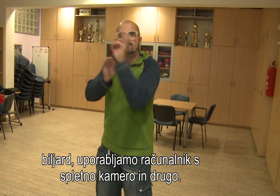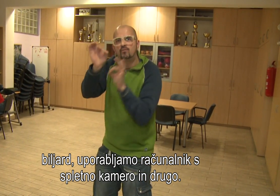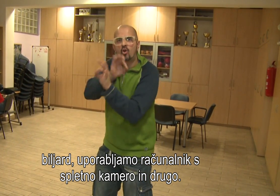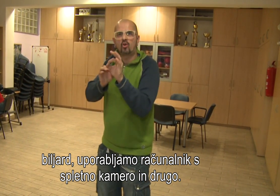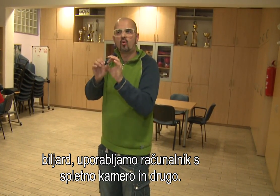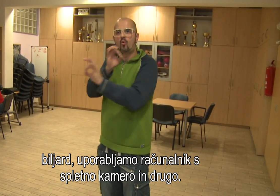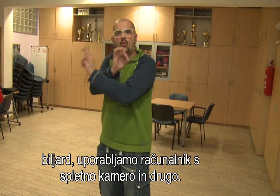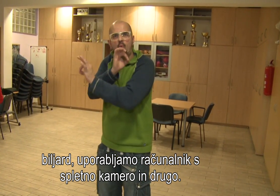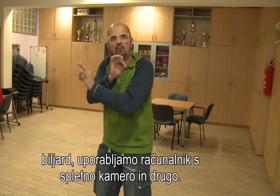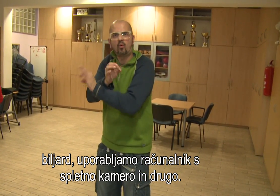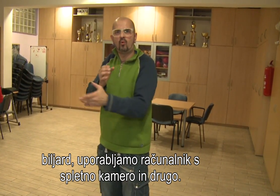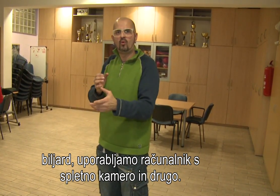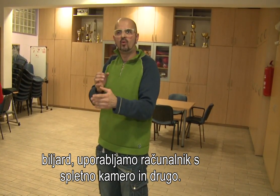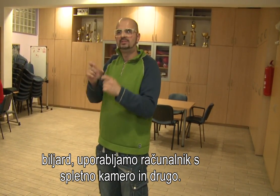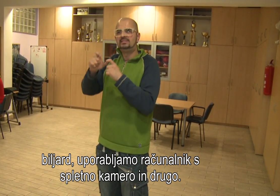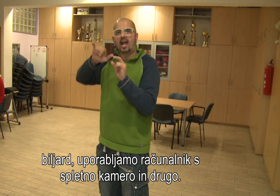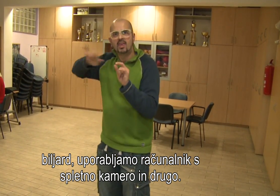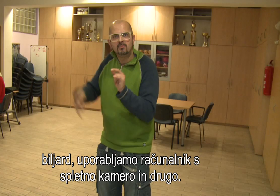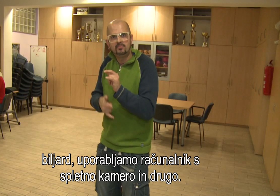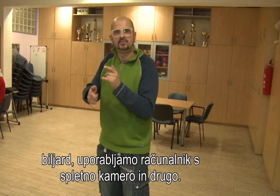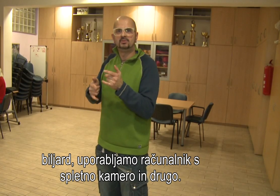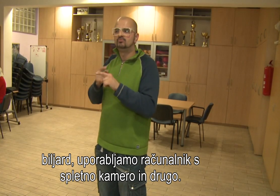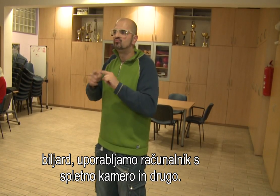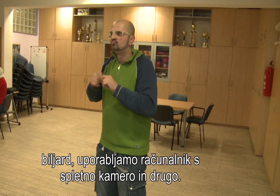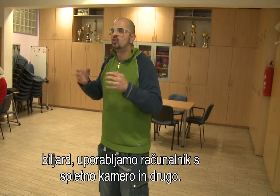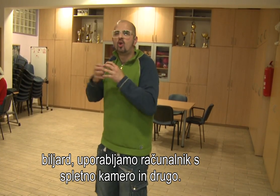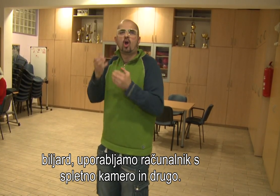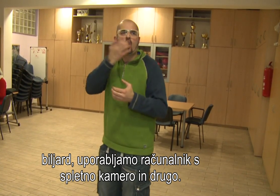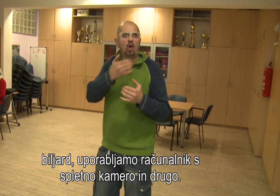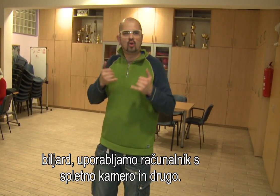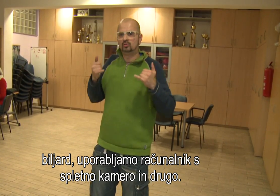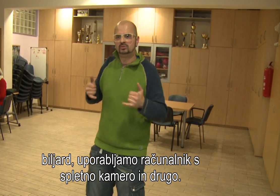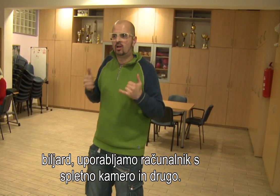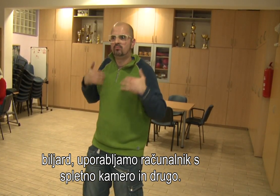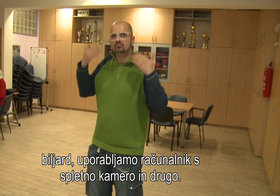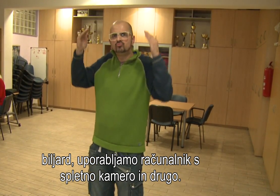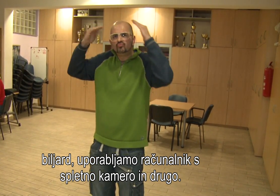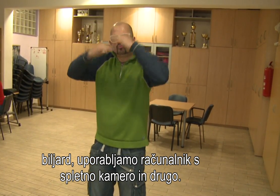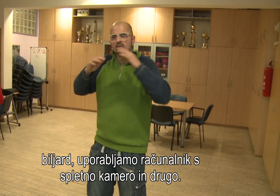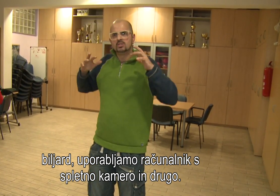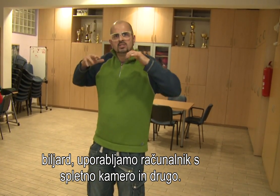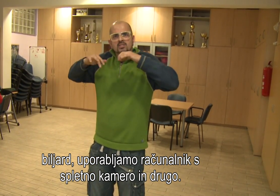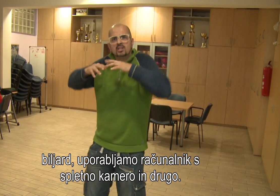da provjerite na internetu, pa što neko piše, mogu vam sada da pokažem, ako mi problem. Mislim, ako vam te ne